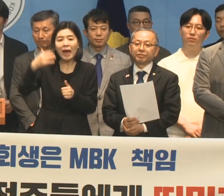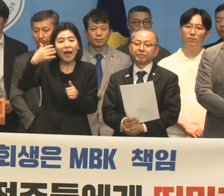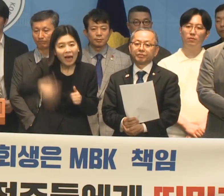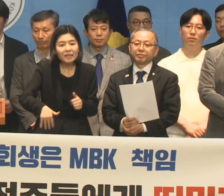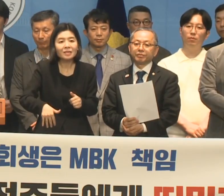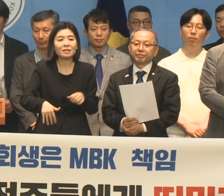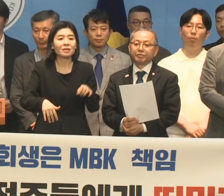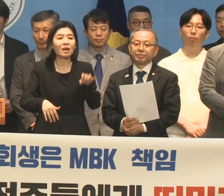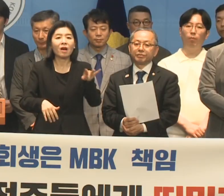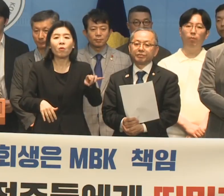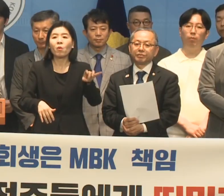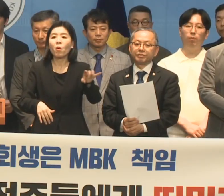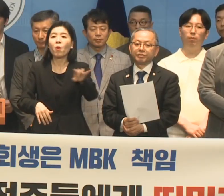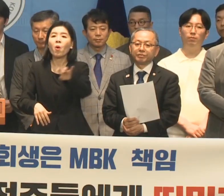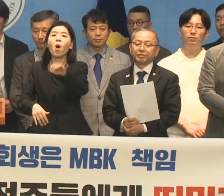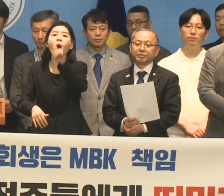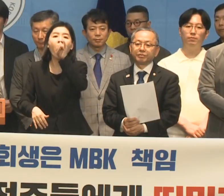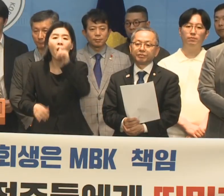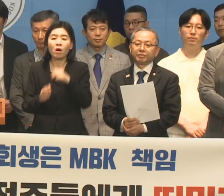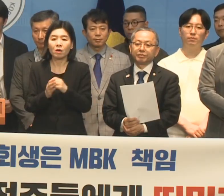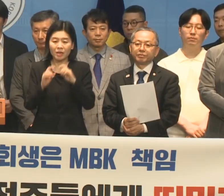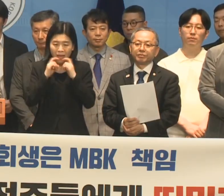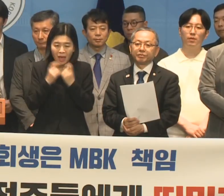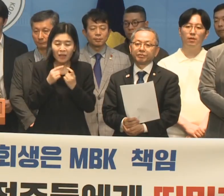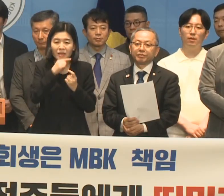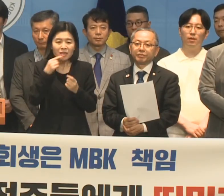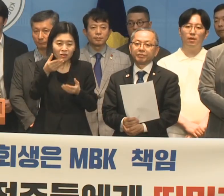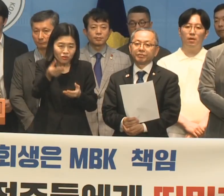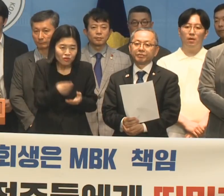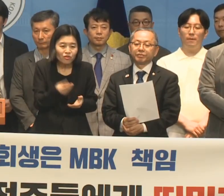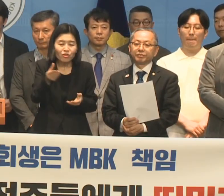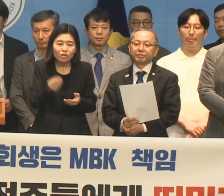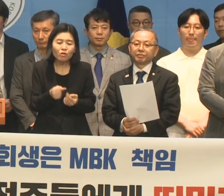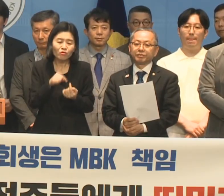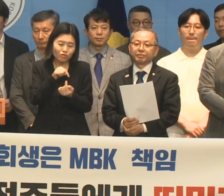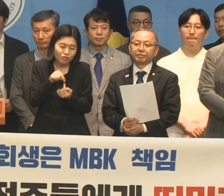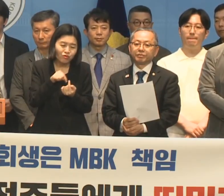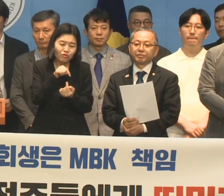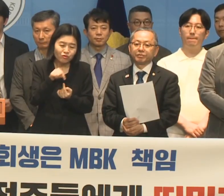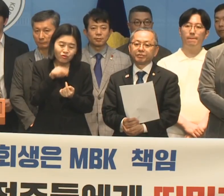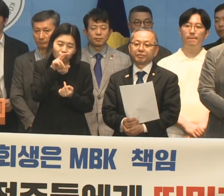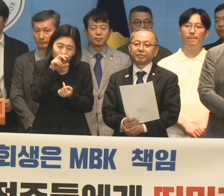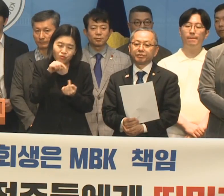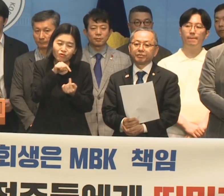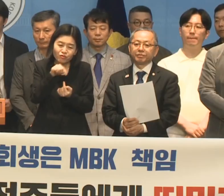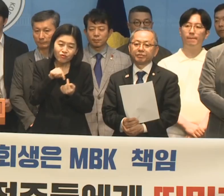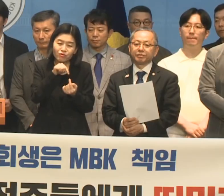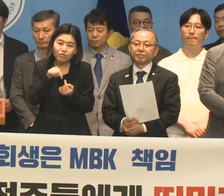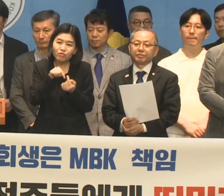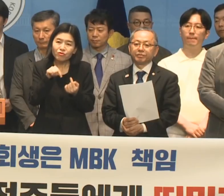점주님들이 계시고요. 개인 대출 등으로 간간히 영업을 유지하는 분들이 있는 상황입니다.